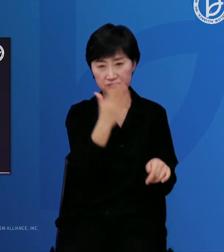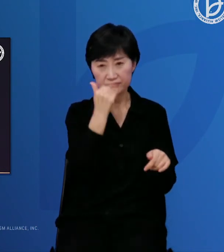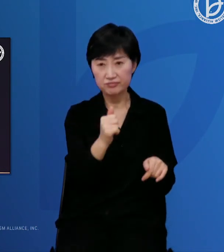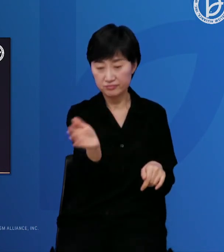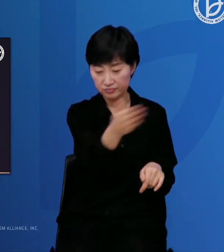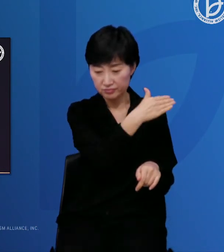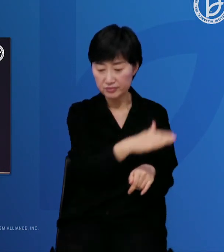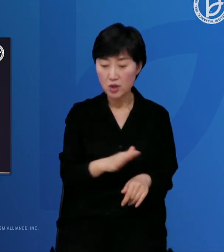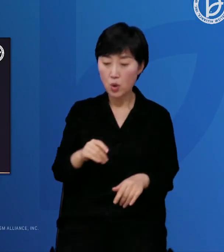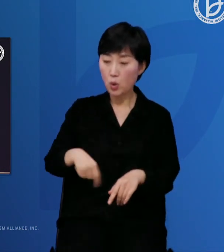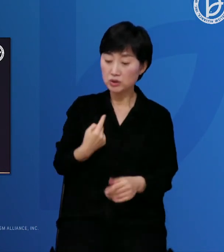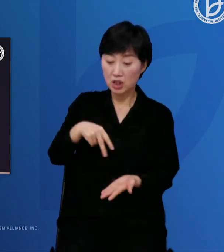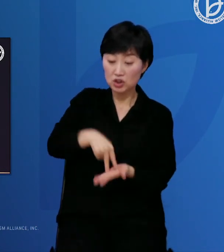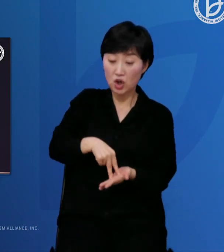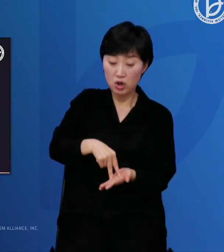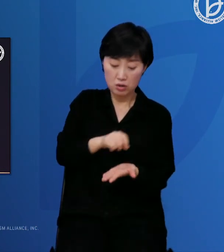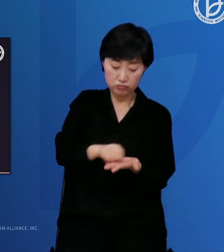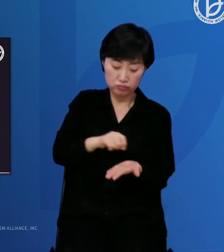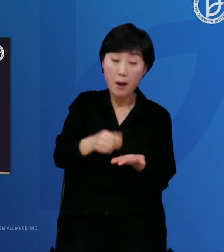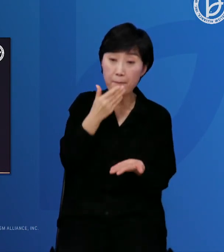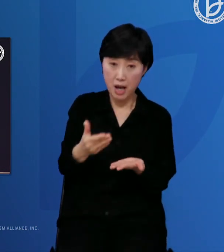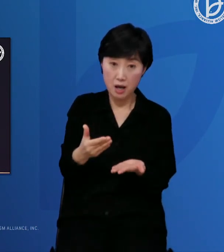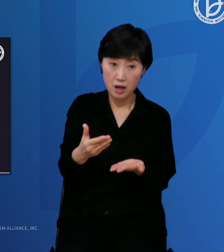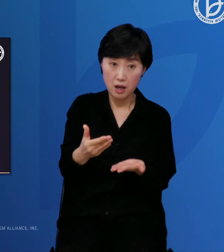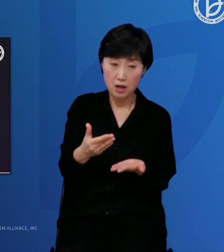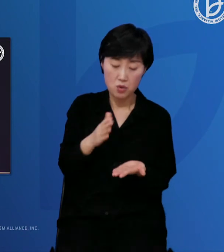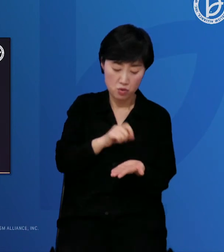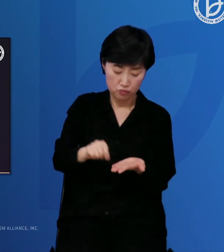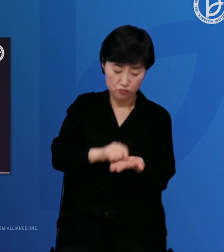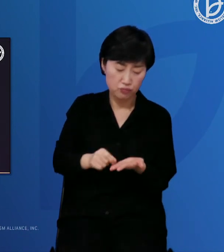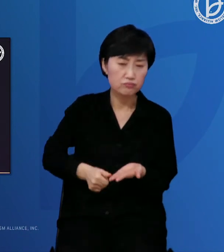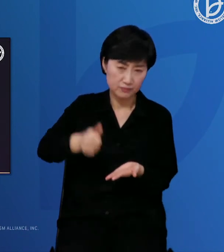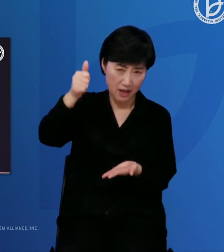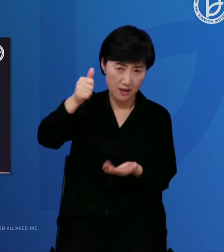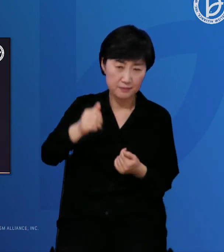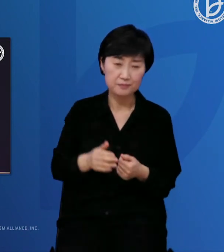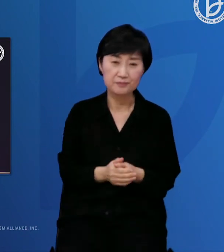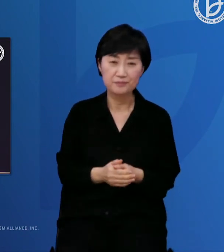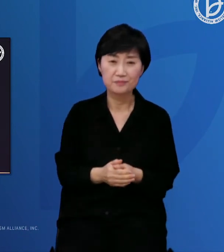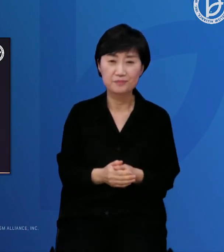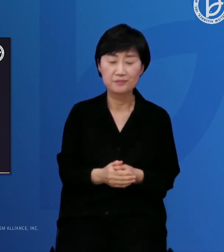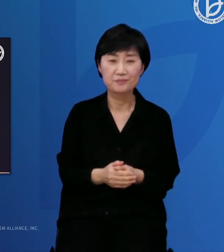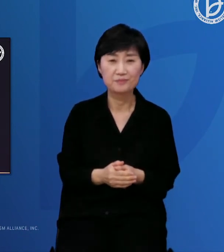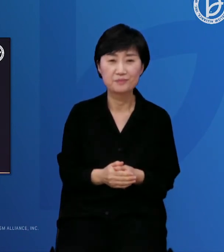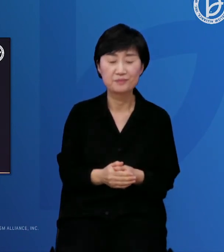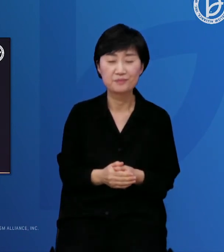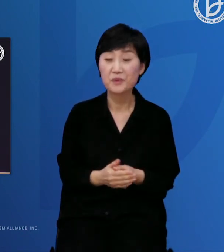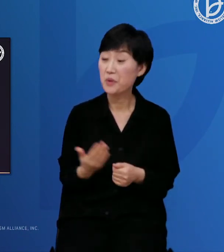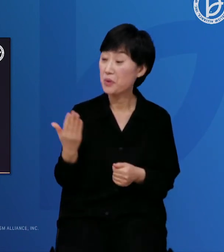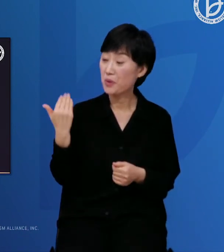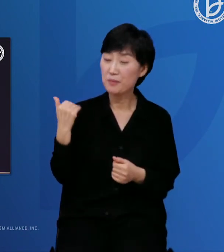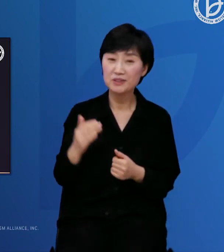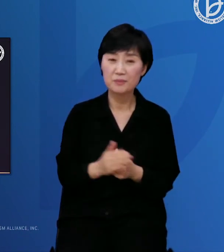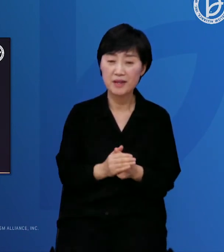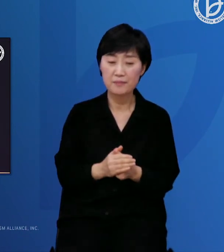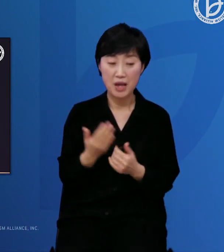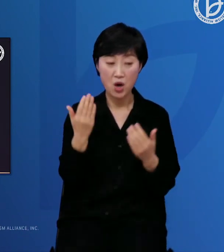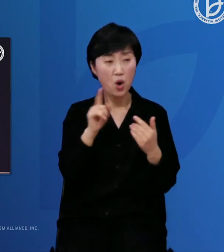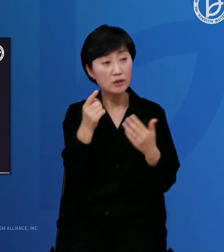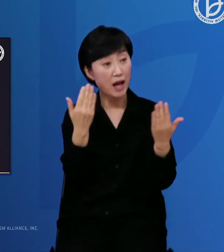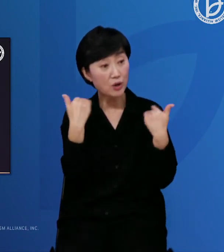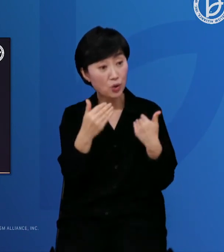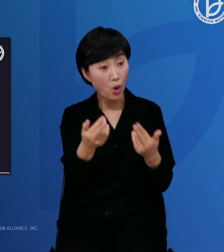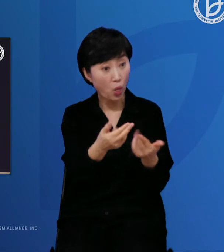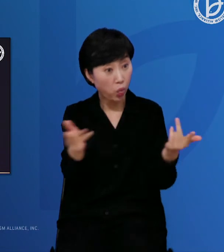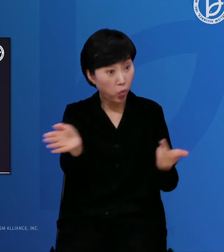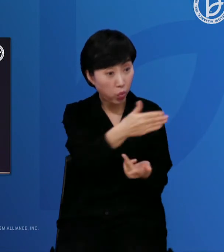am. 어느 날 보니까 뭐 학교 그 나무 그늘에서 그 들어가서 뭐 쉬면서 이렇게 쓰니까